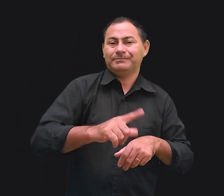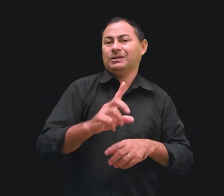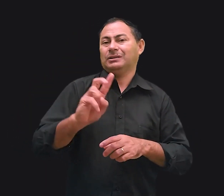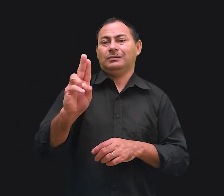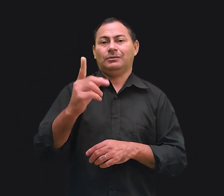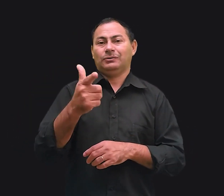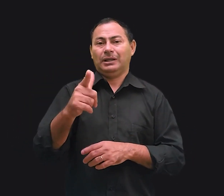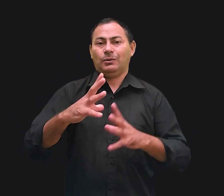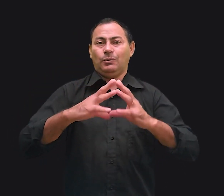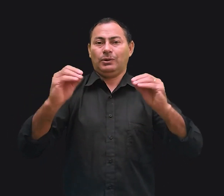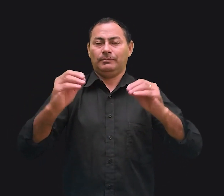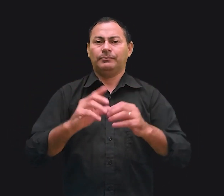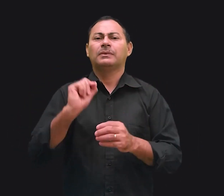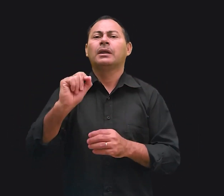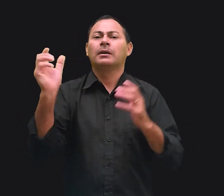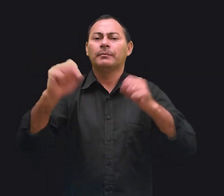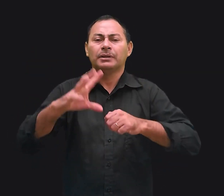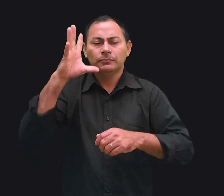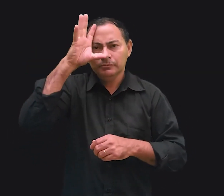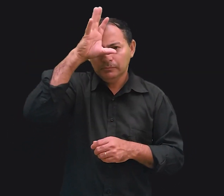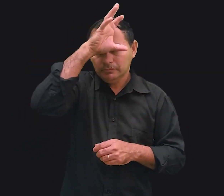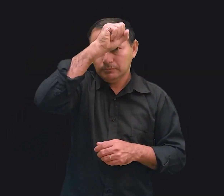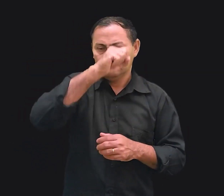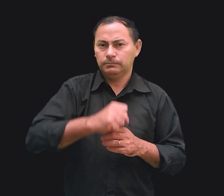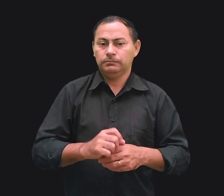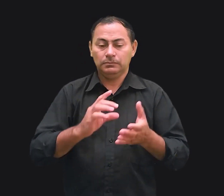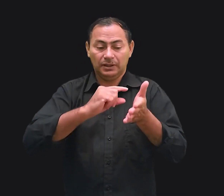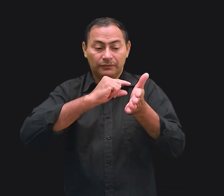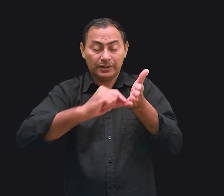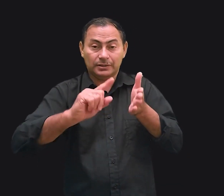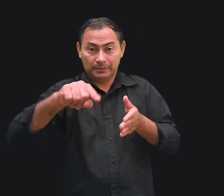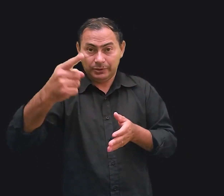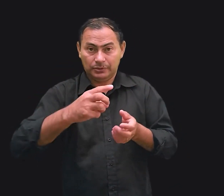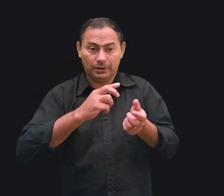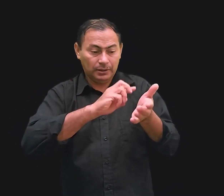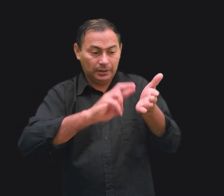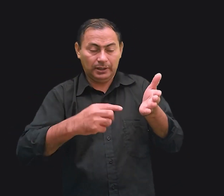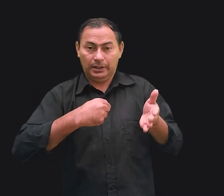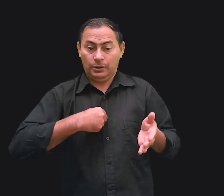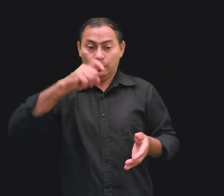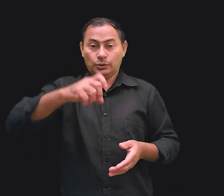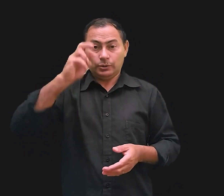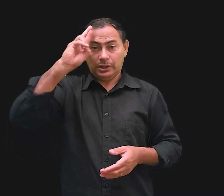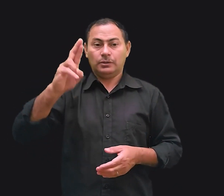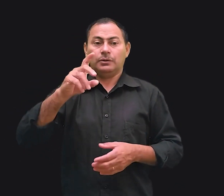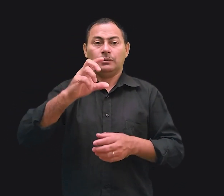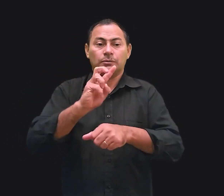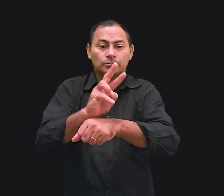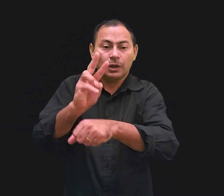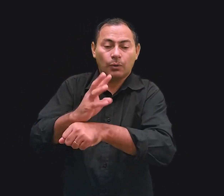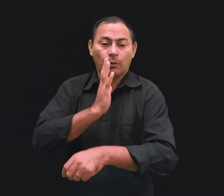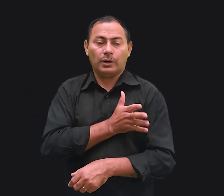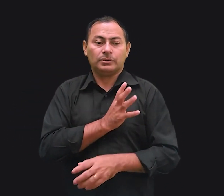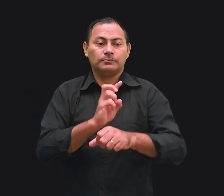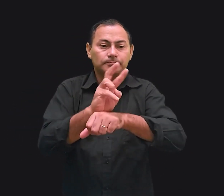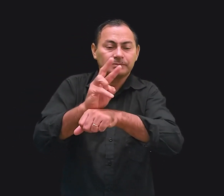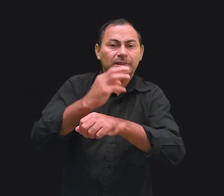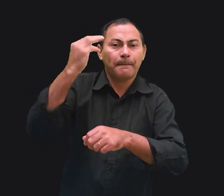doença é incurável. Quem é capaz de compreendê-lo? E no versículo seguinte nós lemos, eu sou o Senhor que sonda o coração e